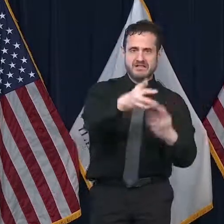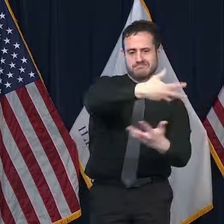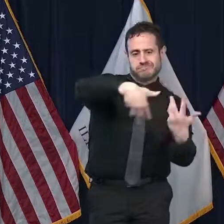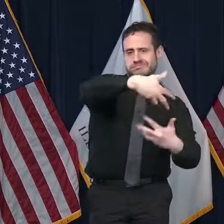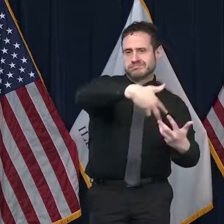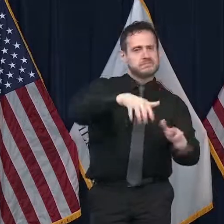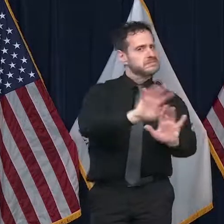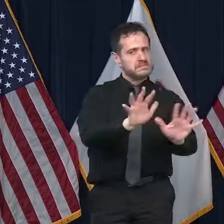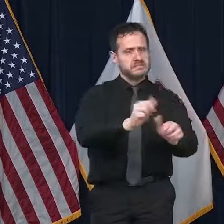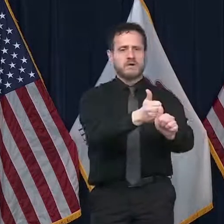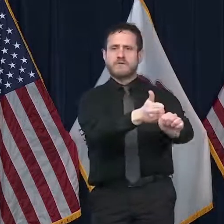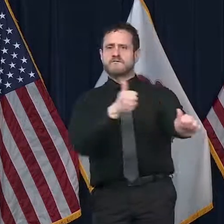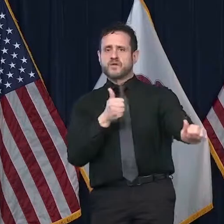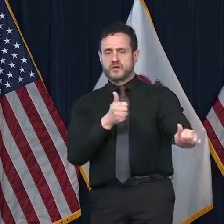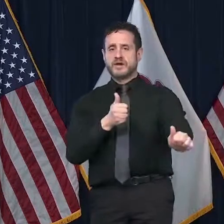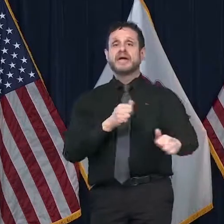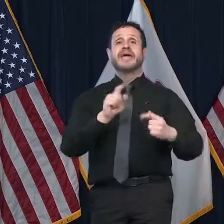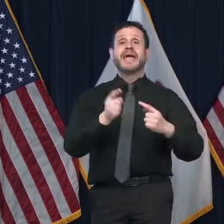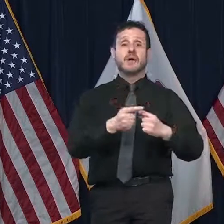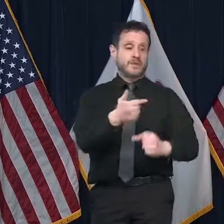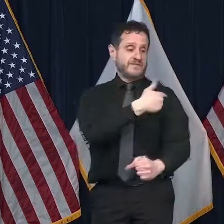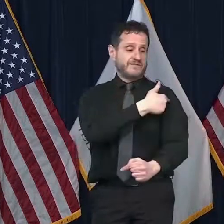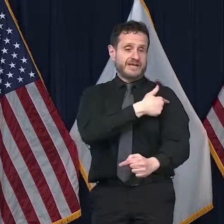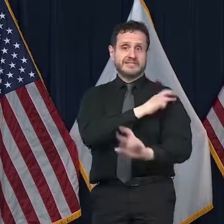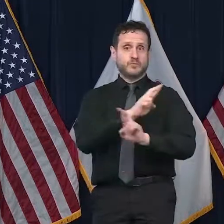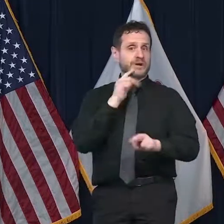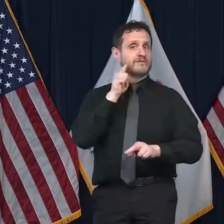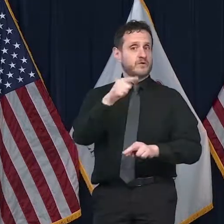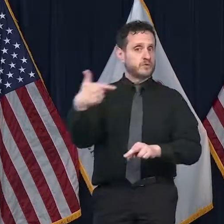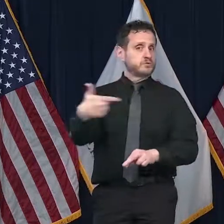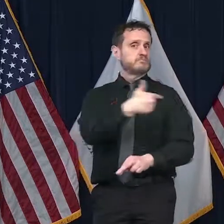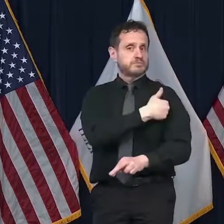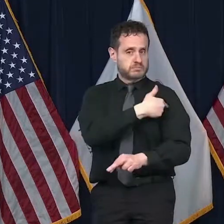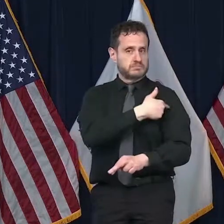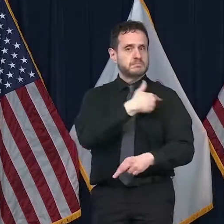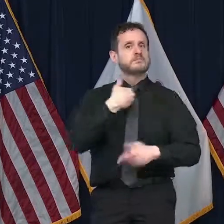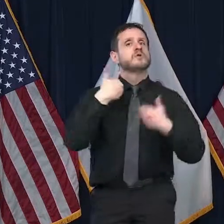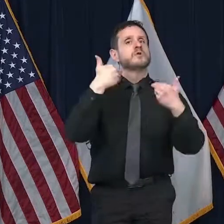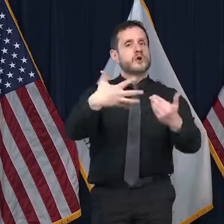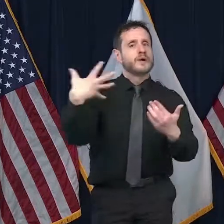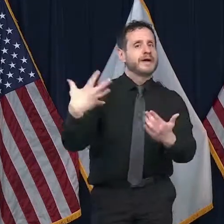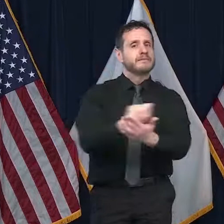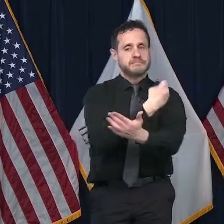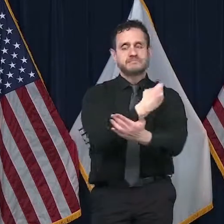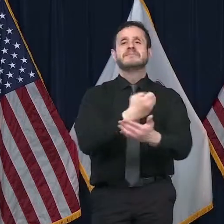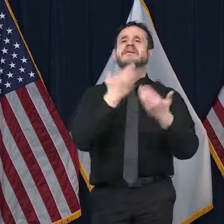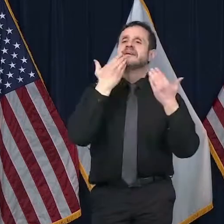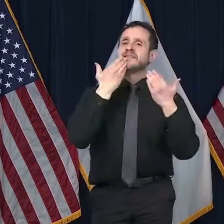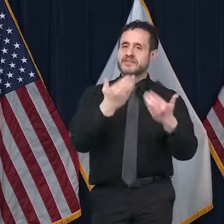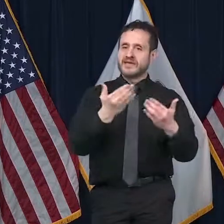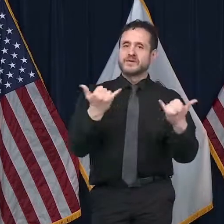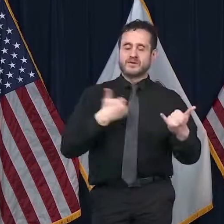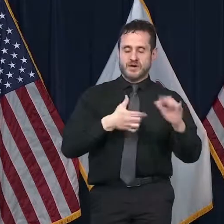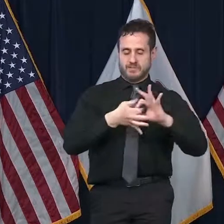let's get vaccinated when your turn is up. Thank you, and I will summarize comments in Spanish.